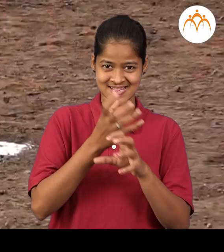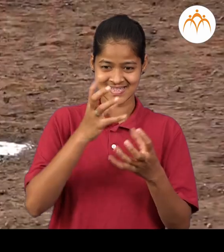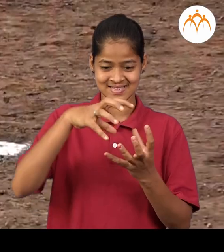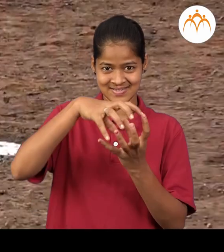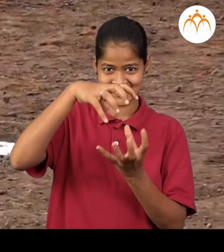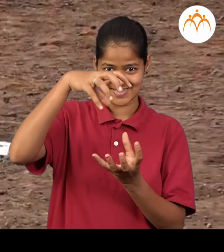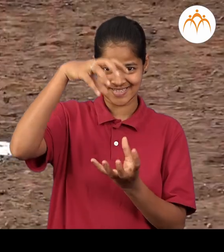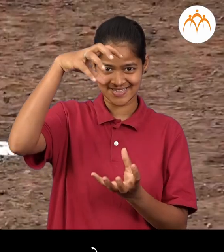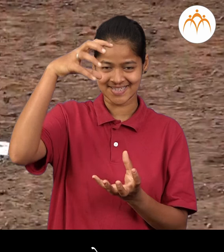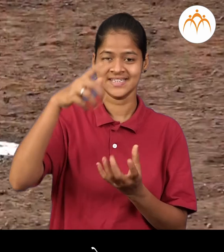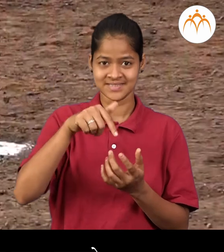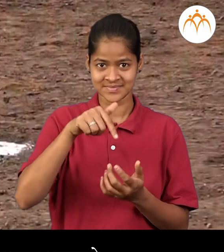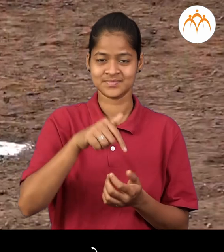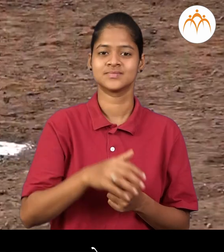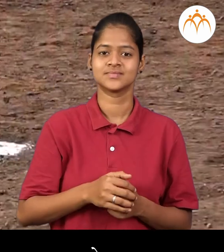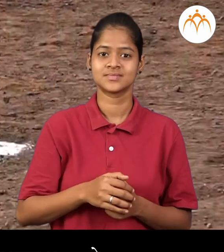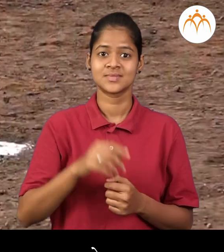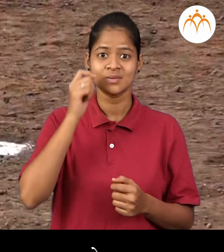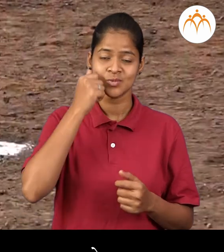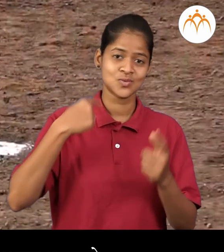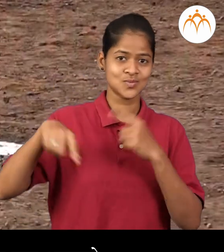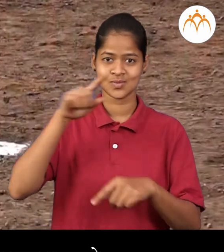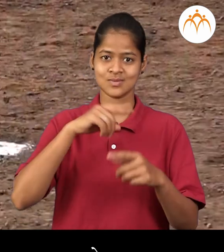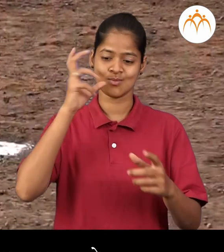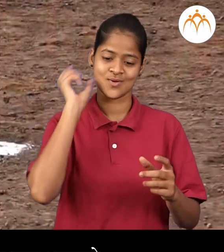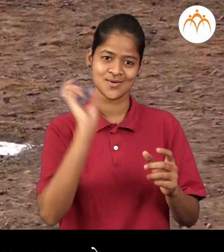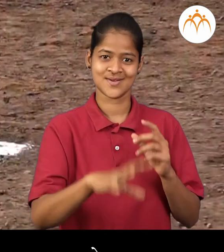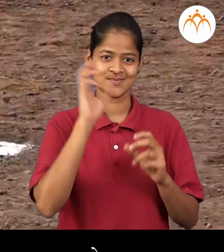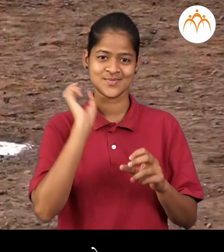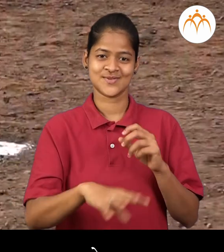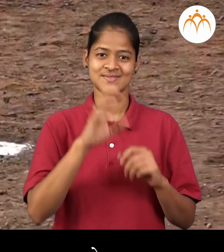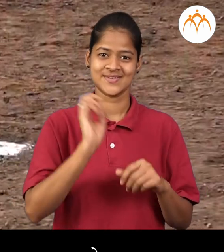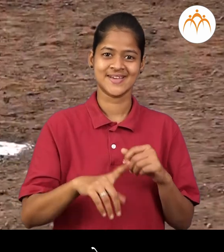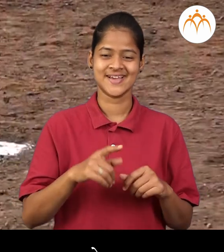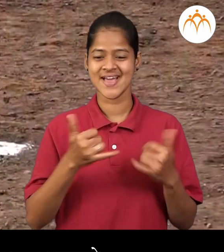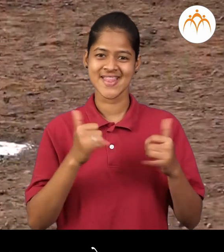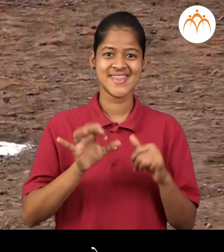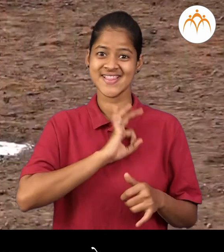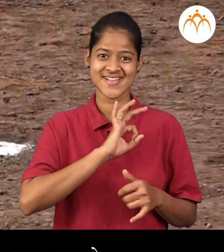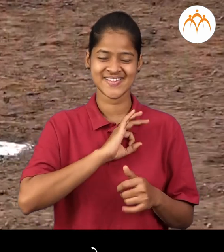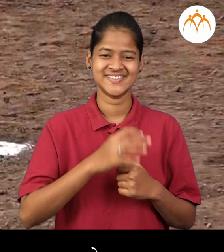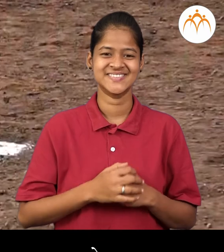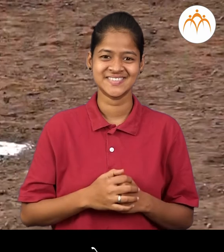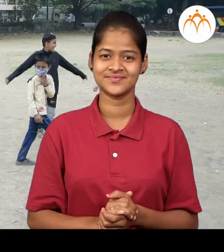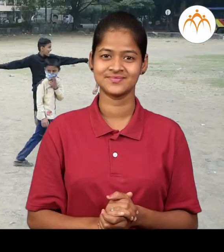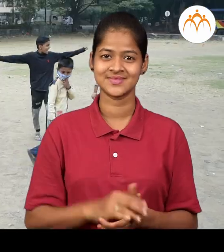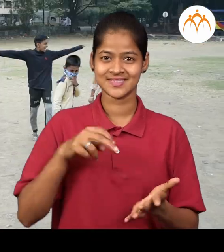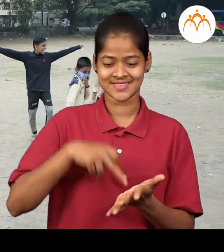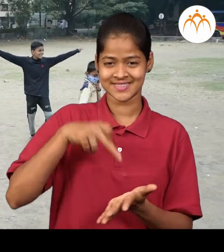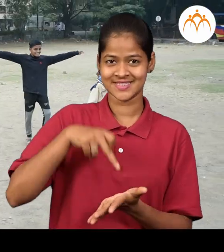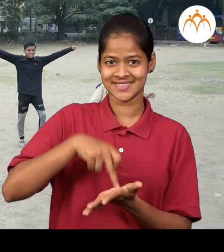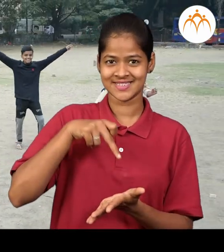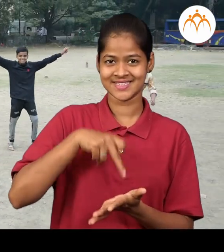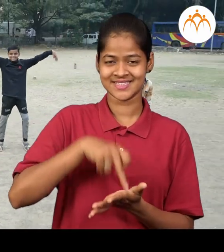गोरी कि मुलाना लगोरी धेला फार्म-38 कि